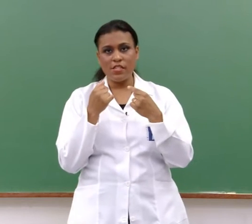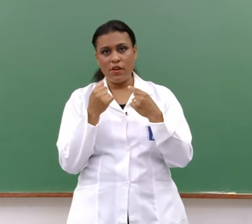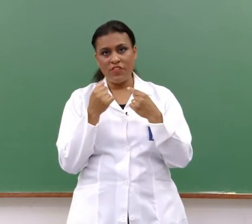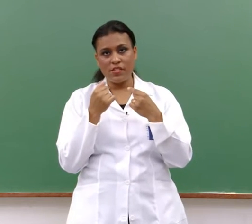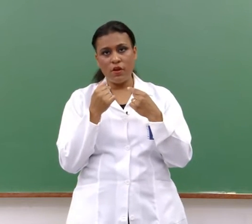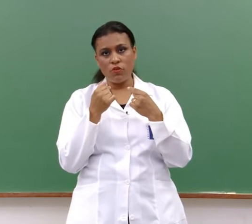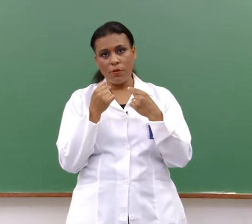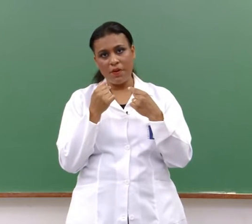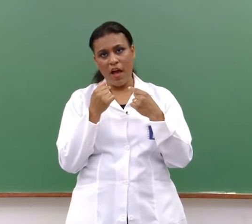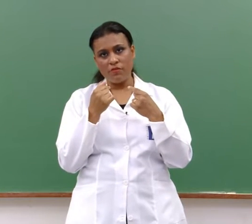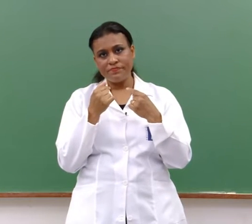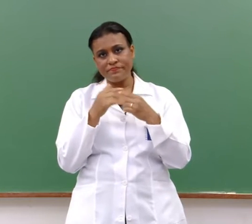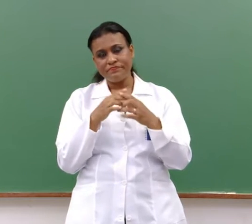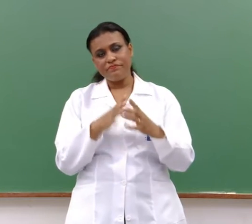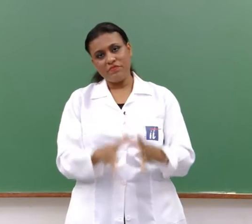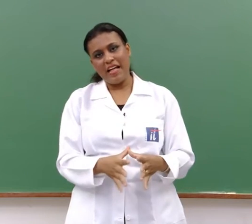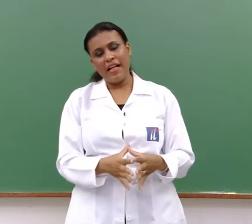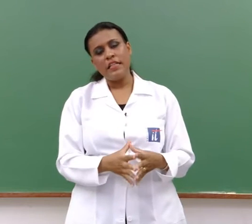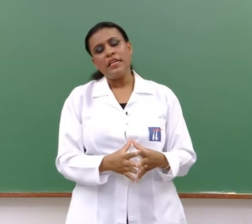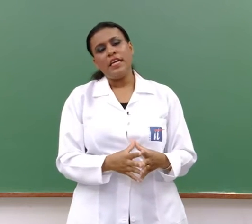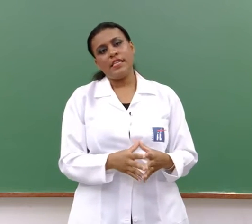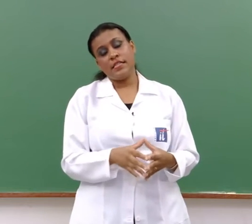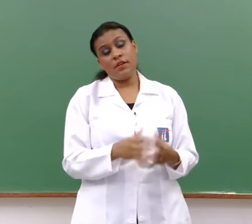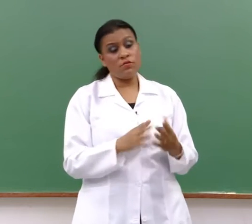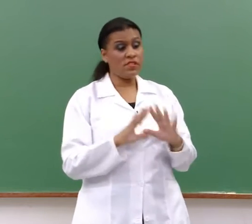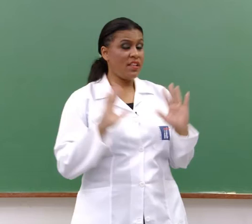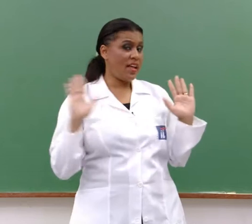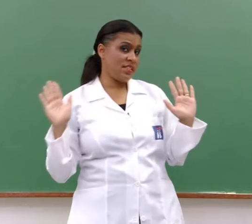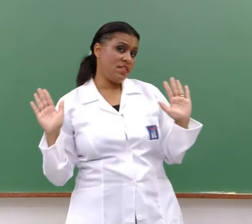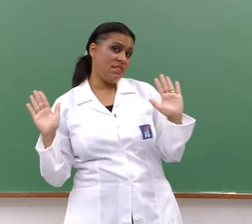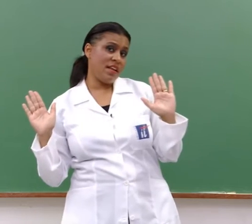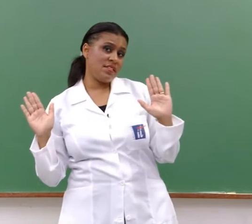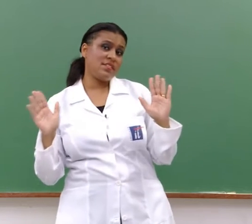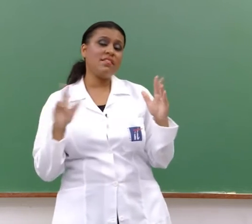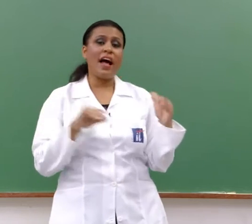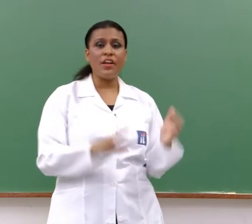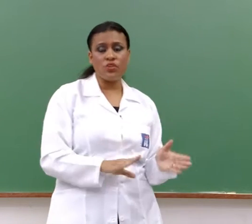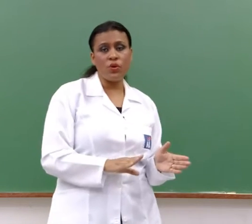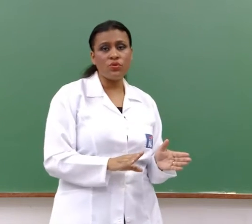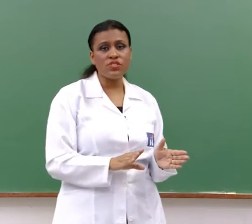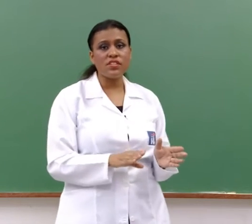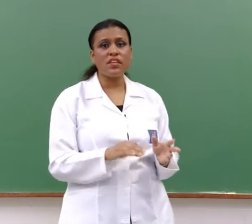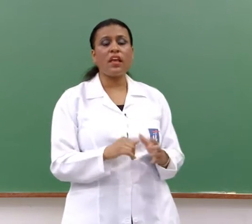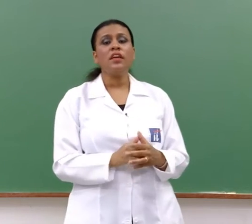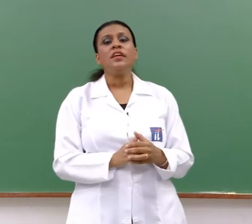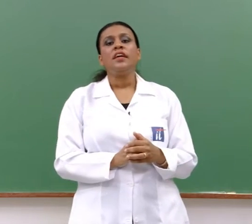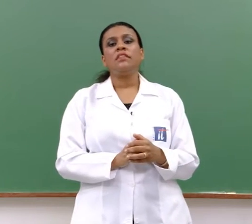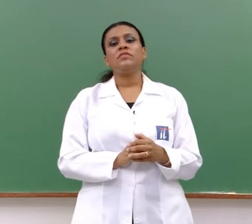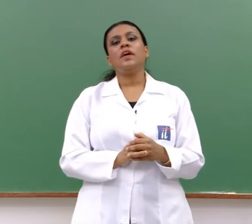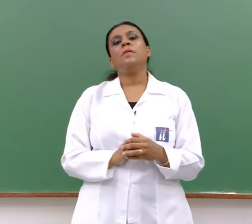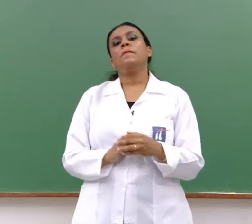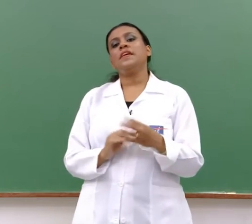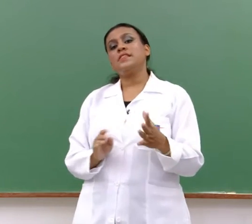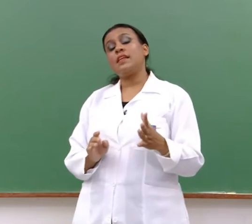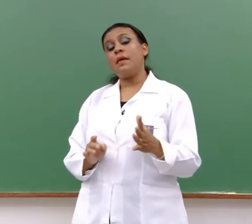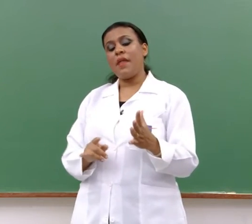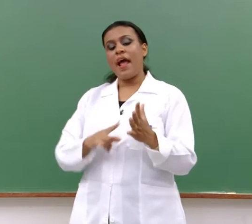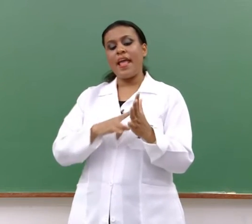expressão facial e corporal, tá? Existem alguns sinais que não há necessidade, outros que sim. Então, precisa lembrar,